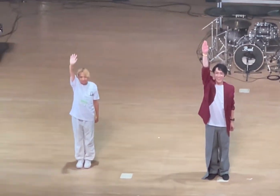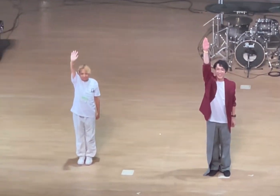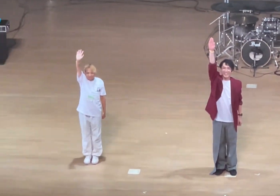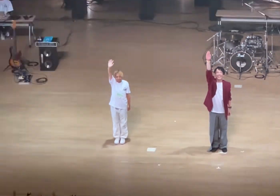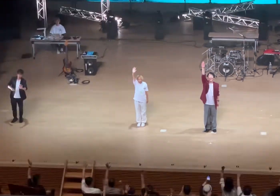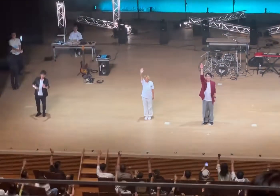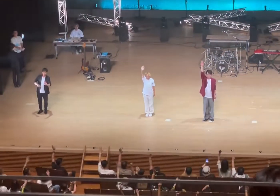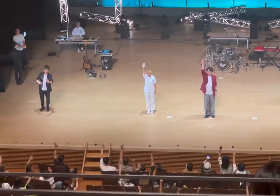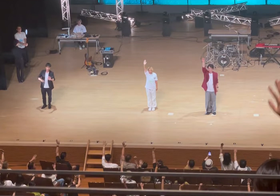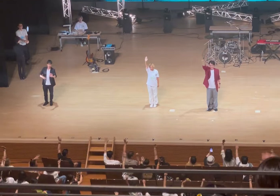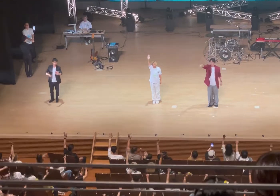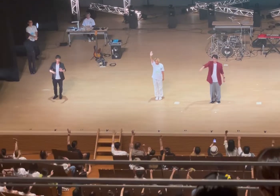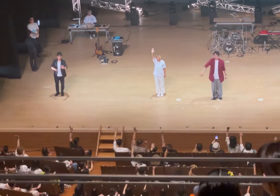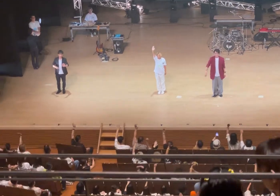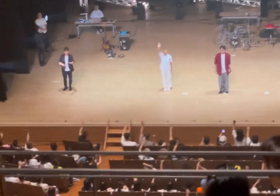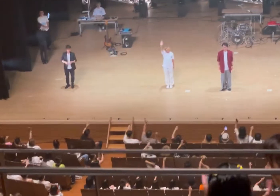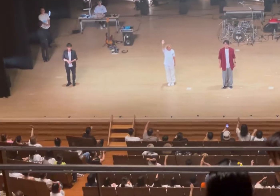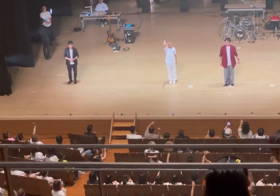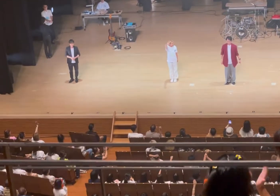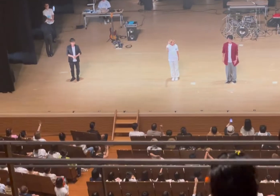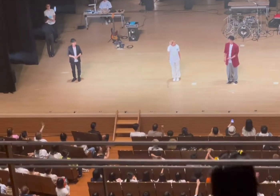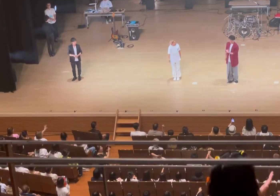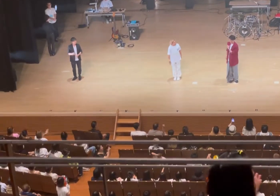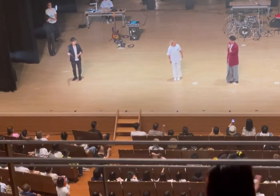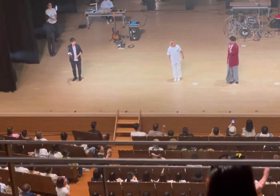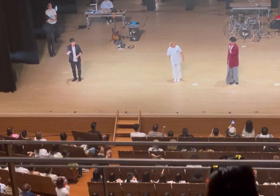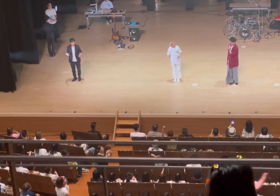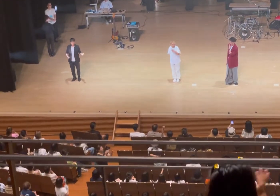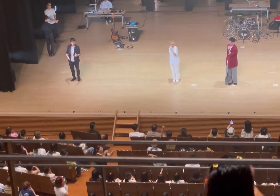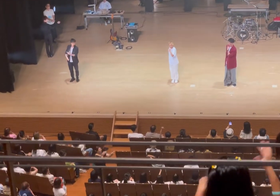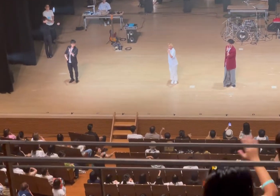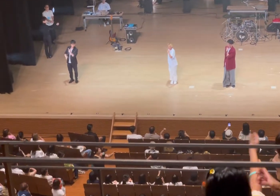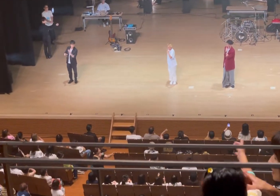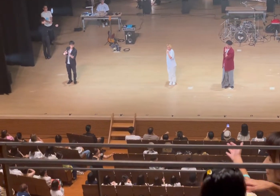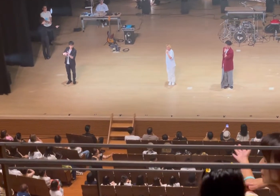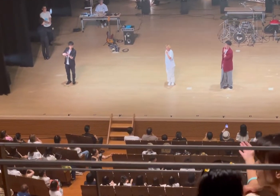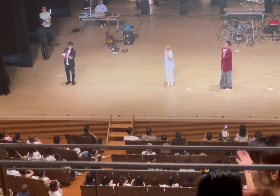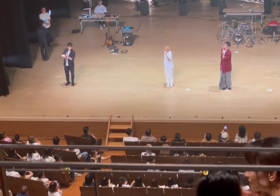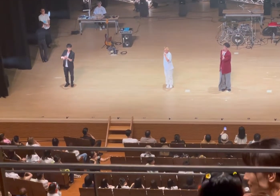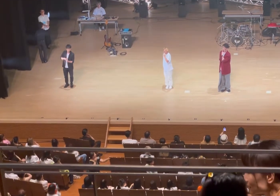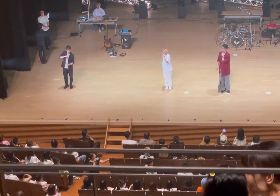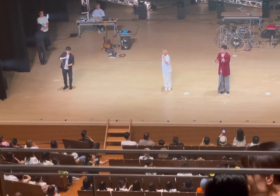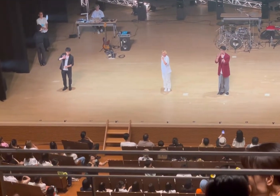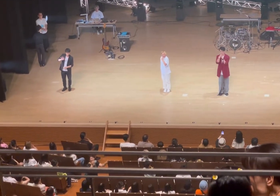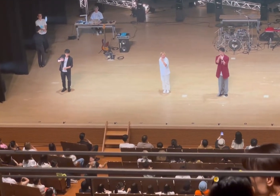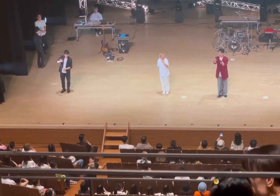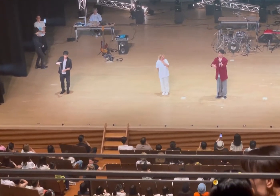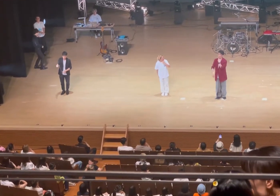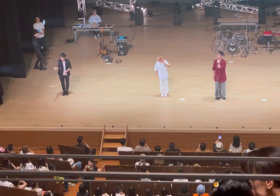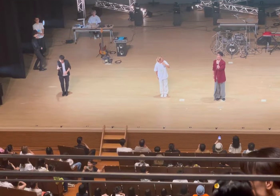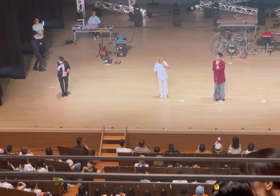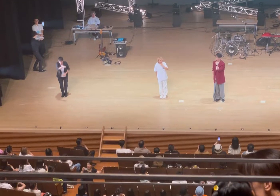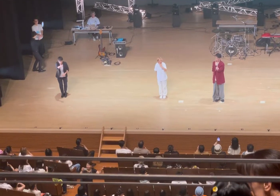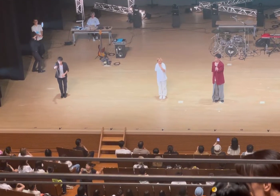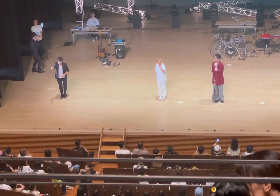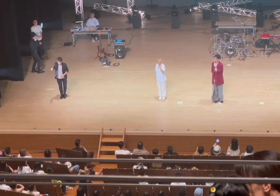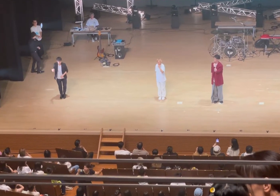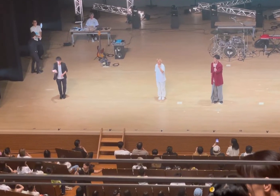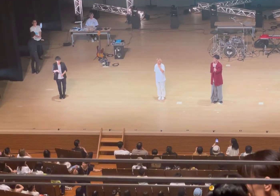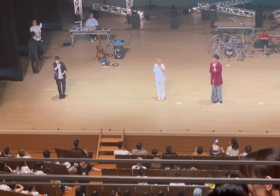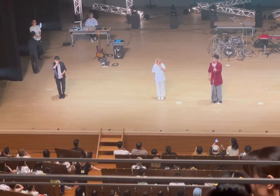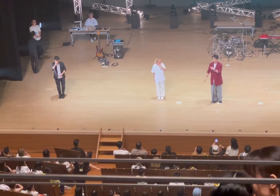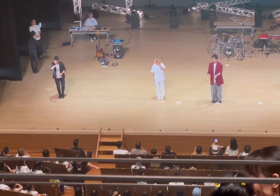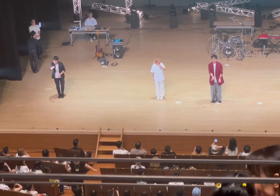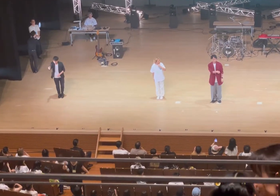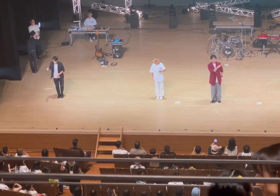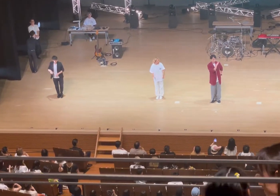そう、左手、次、チャキンってやったら右手、かっこいいですね、皆さんね、いいです